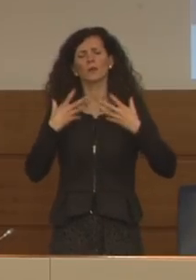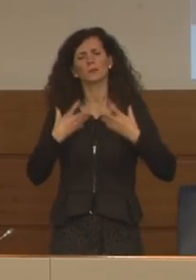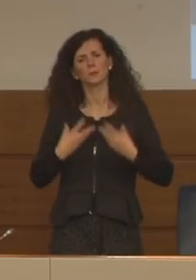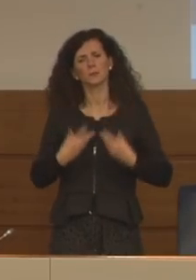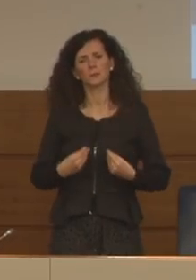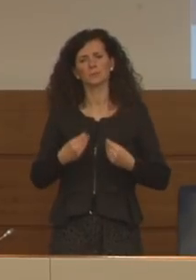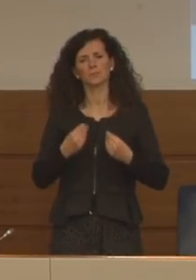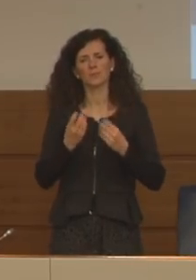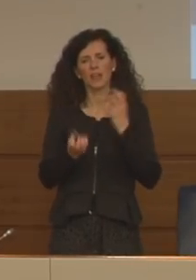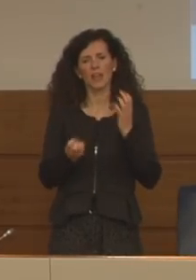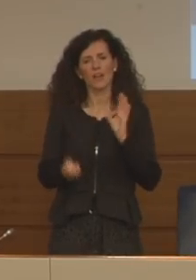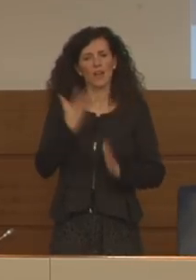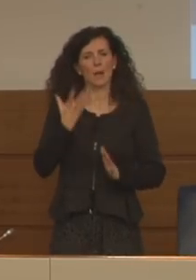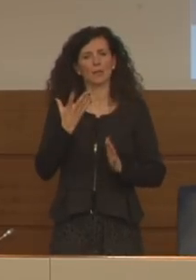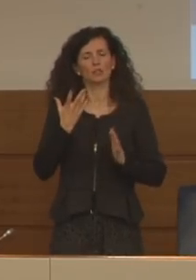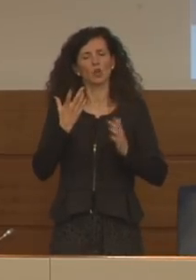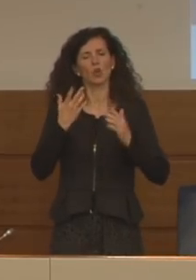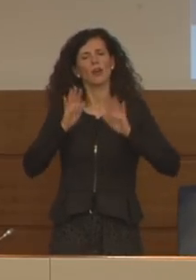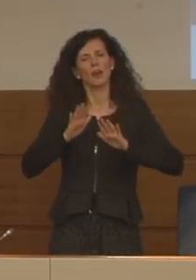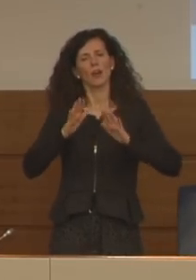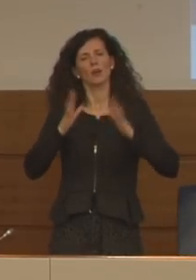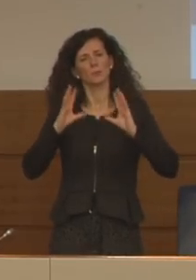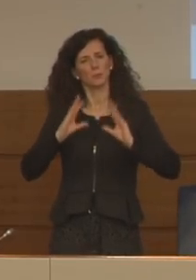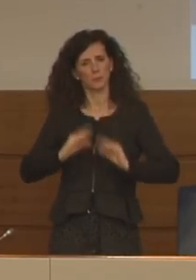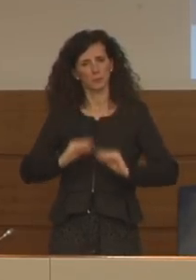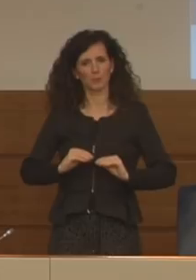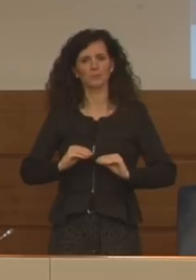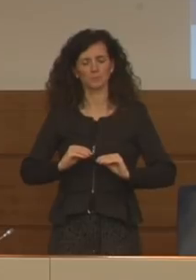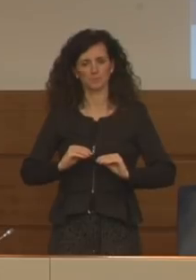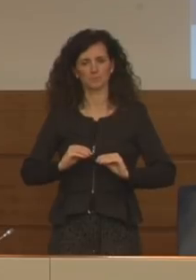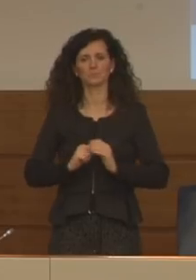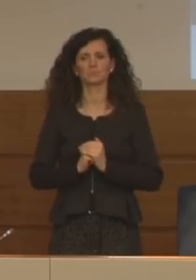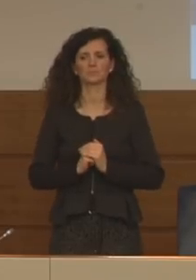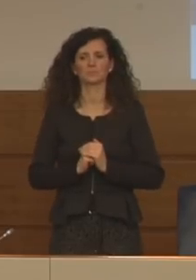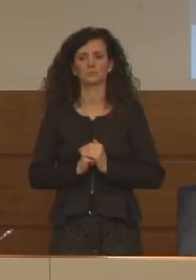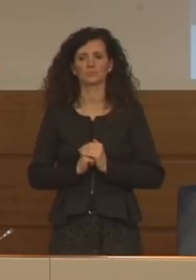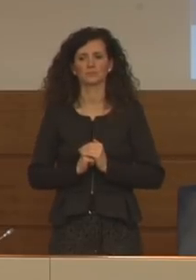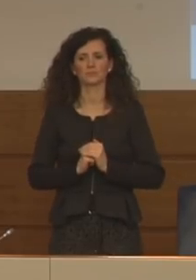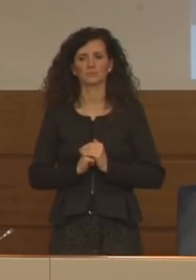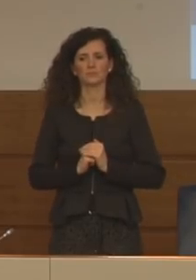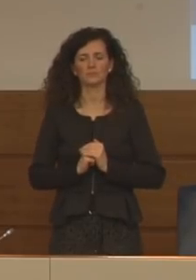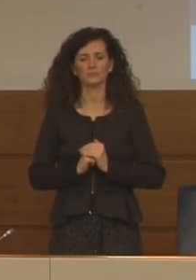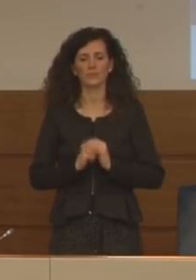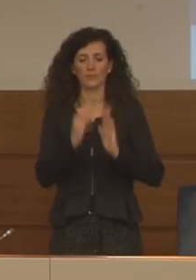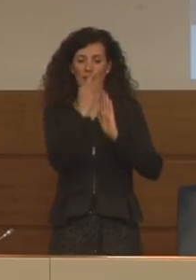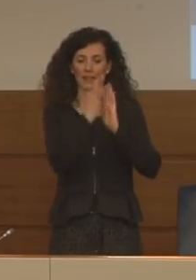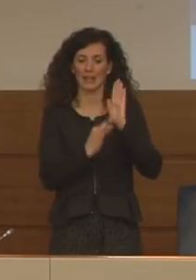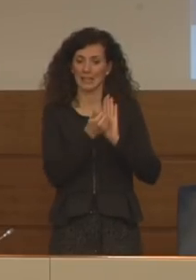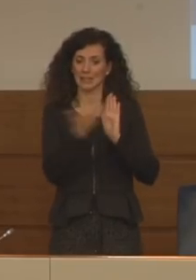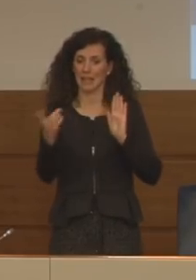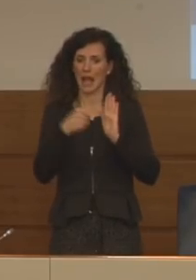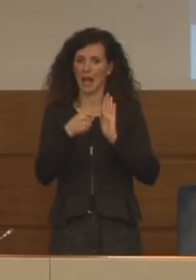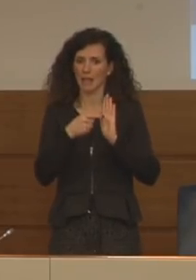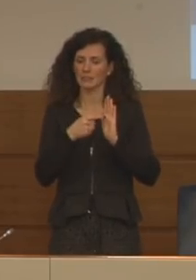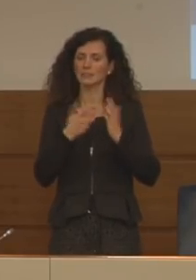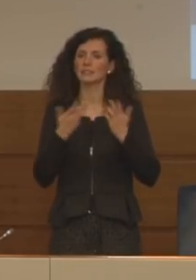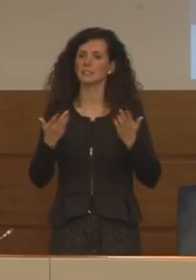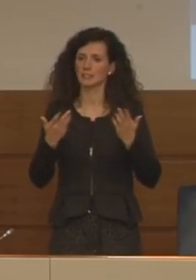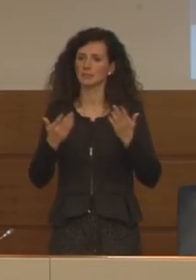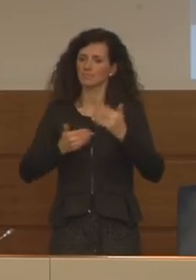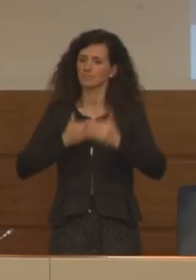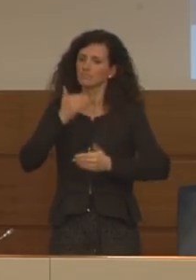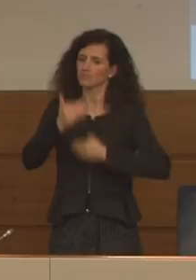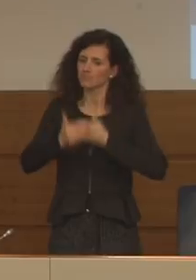per la trite reumatoide che è una condizione infiammatoria i dati sono in via di acquisizione e